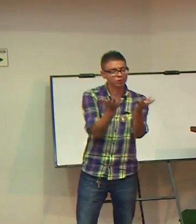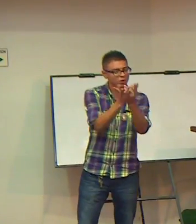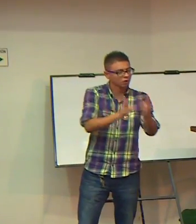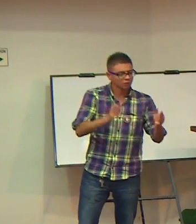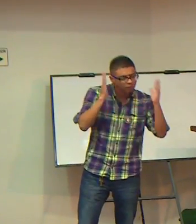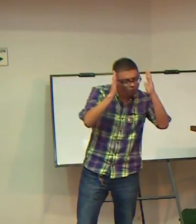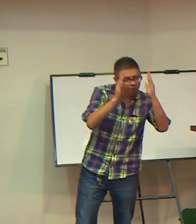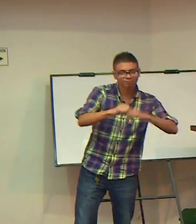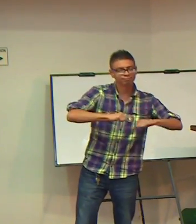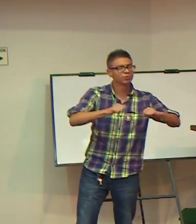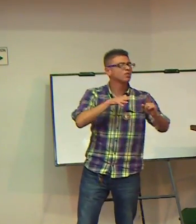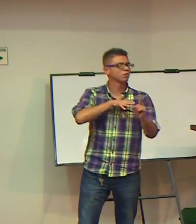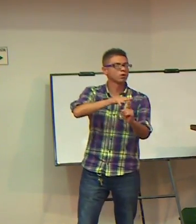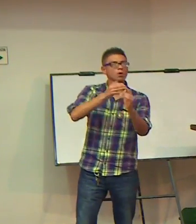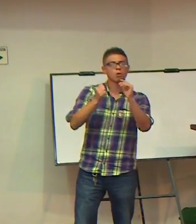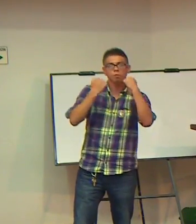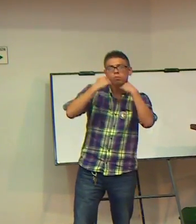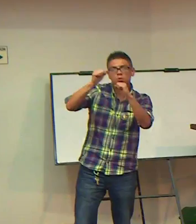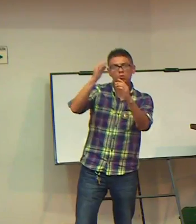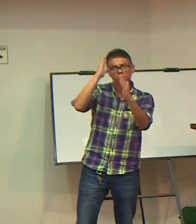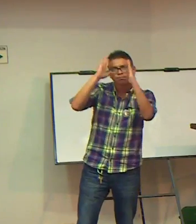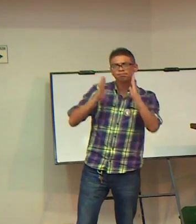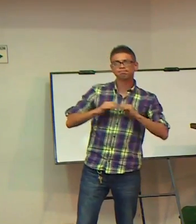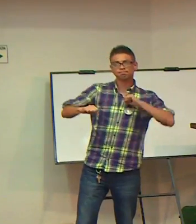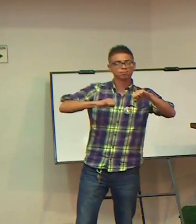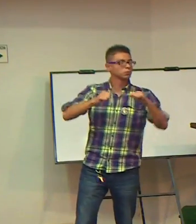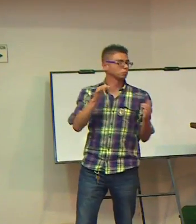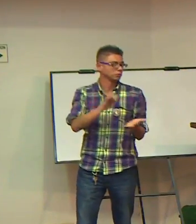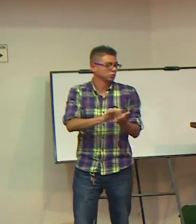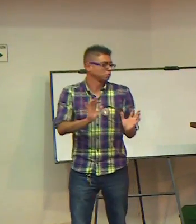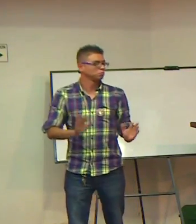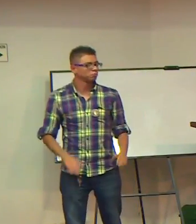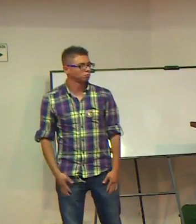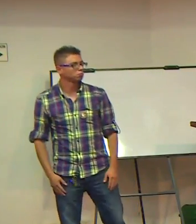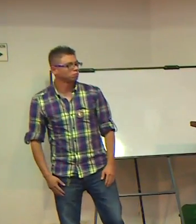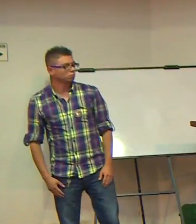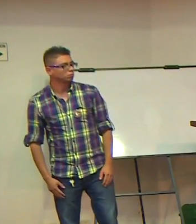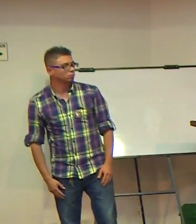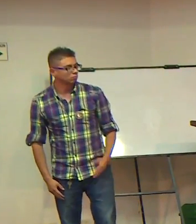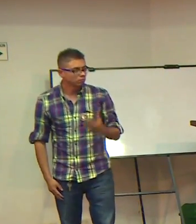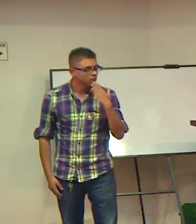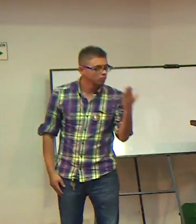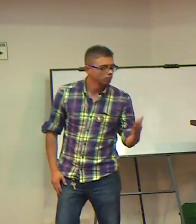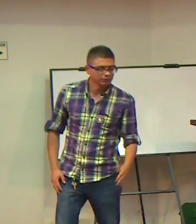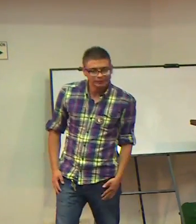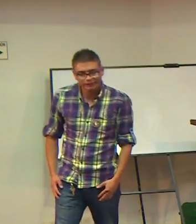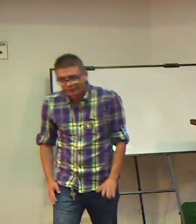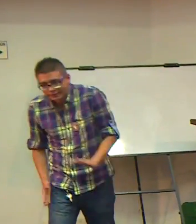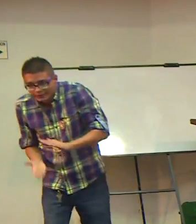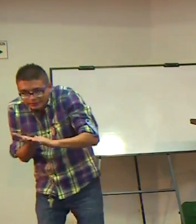presupuesto, y cómo los estudiantes se movilizan y apoyan y hacen como ese proceso de